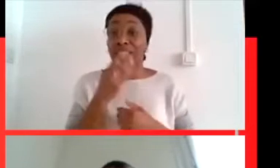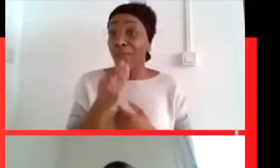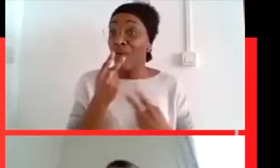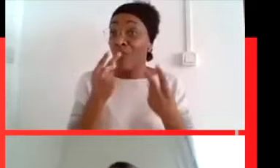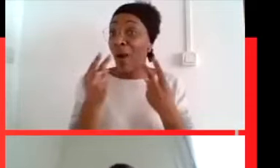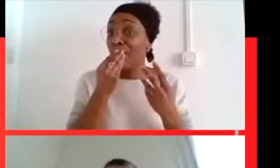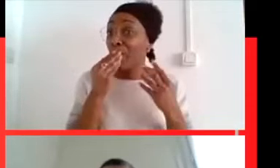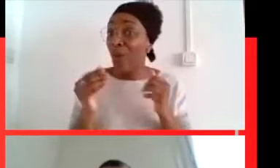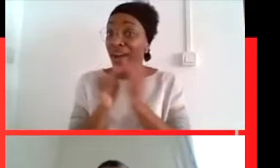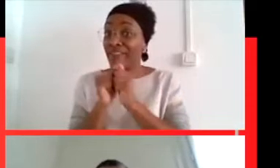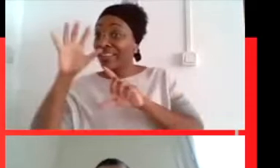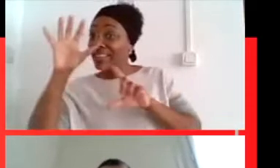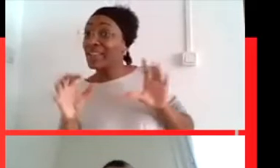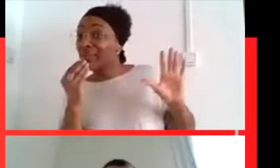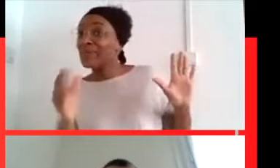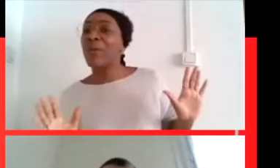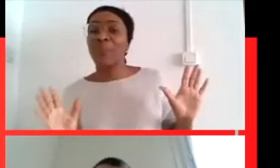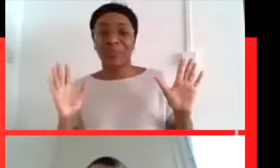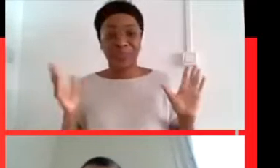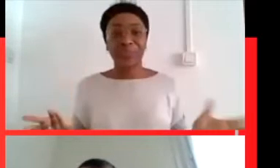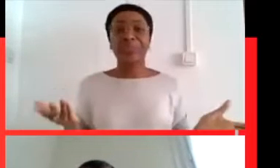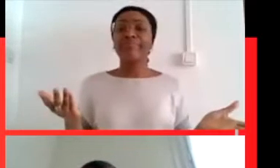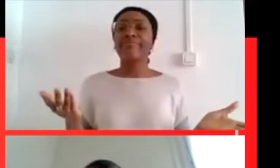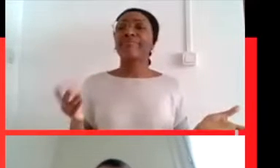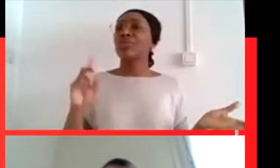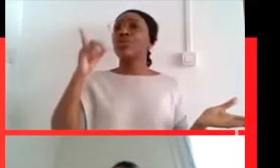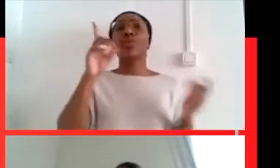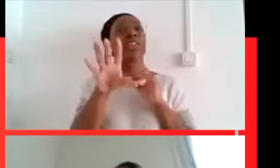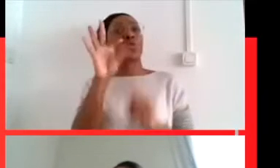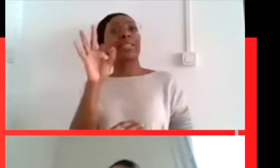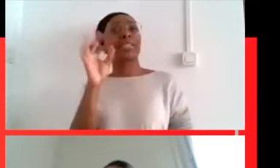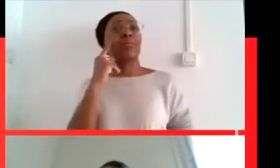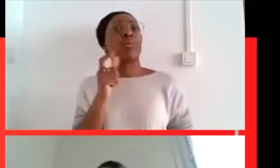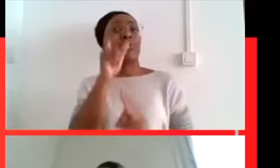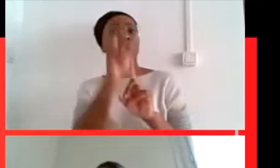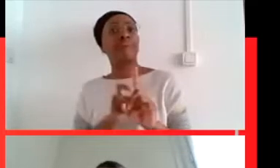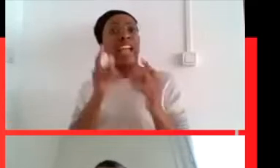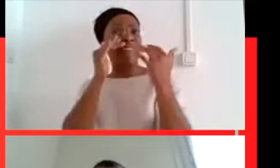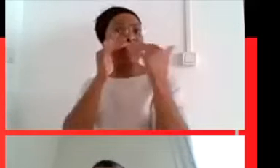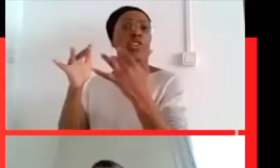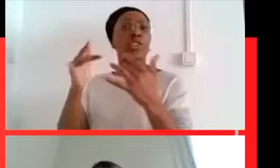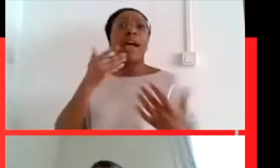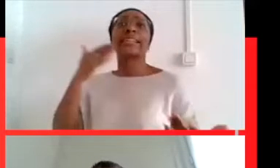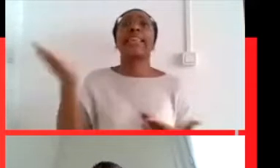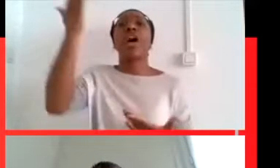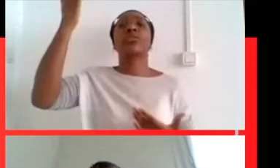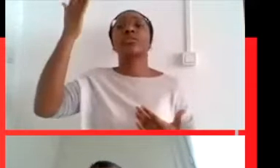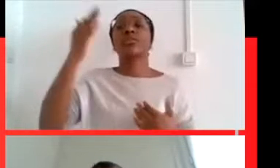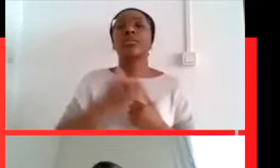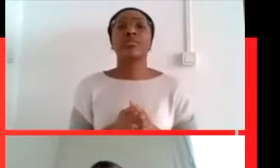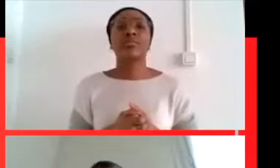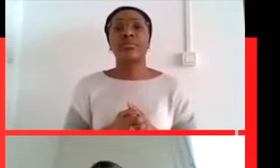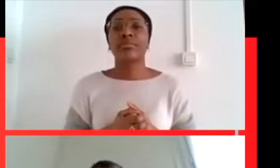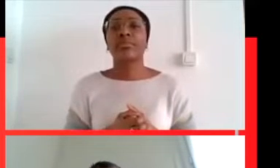quelque chose. Voilà, choisis pour être un influenceur d'excellence. Donc est-ce que vous l'avez à l'écran? Vous pouvez juste me faire